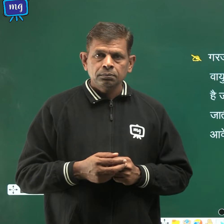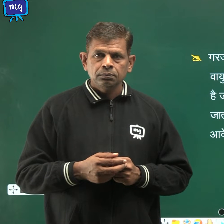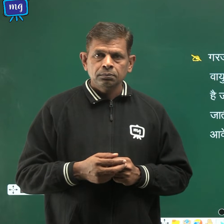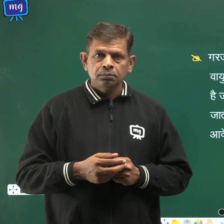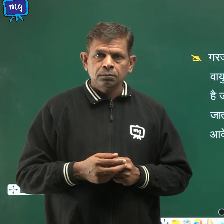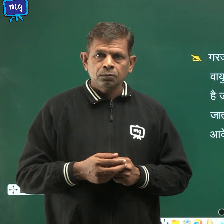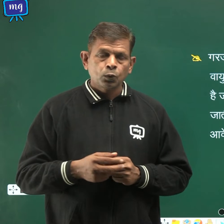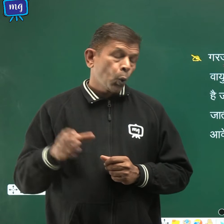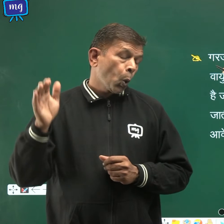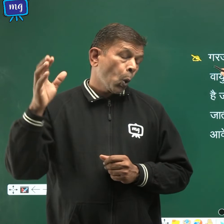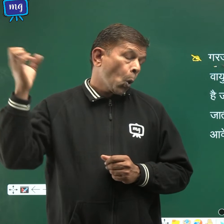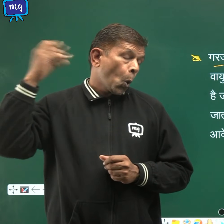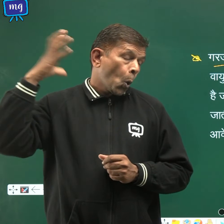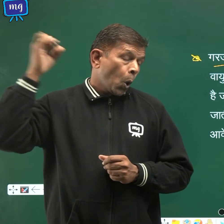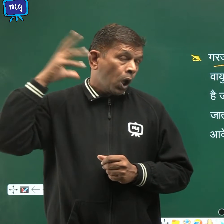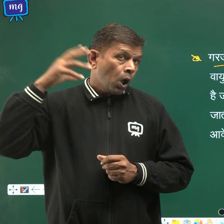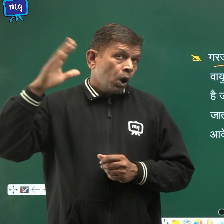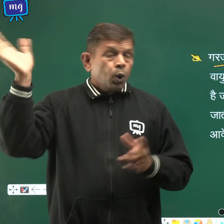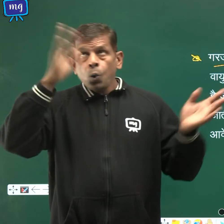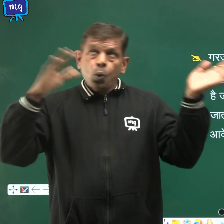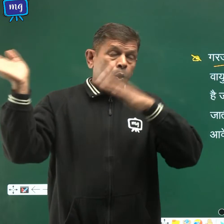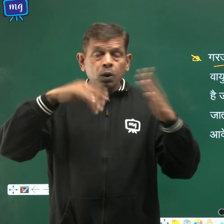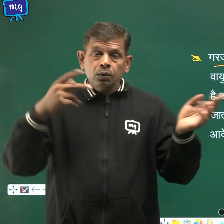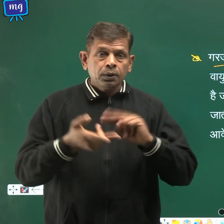गरज वाले तूफानों के